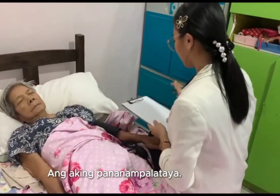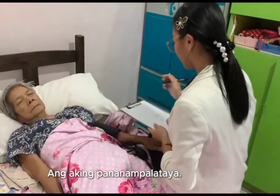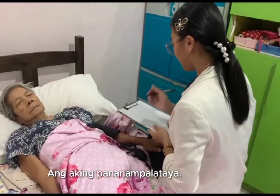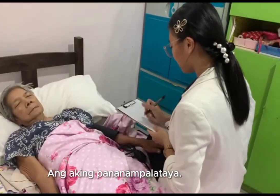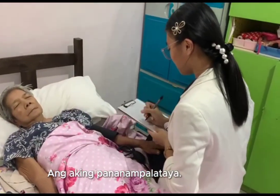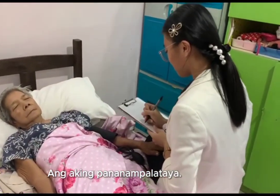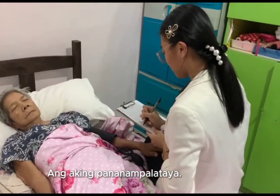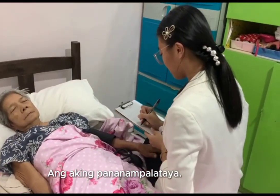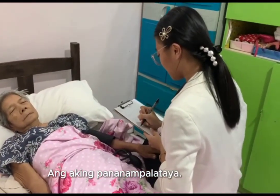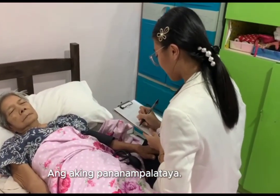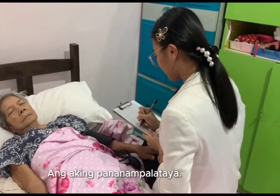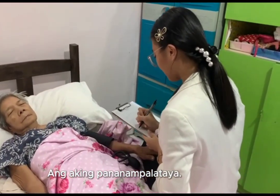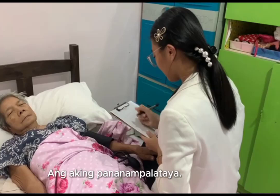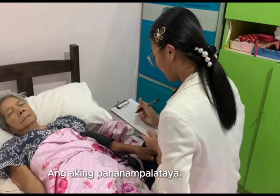pananampalataya.